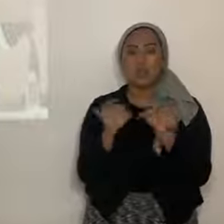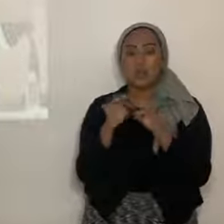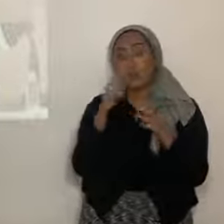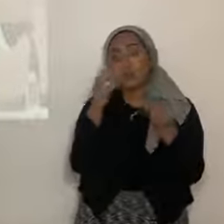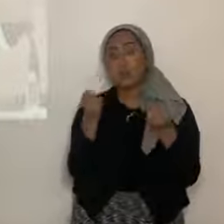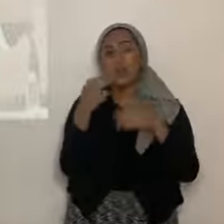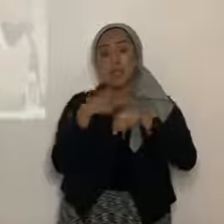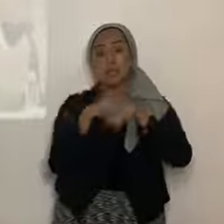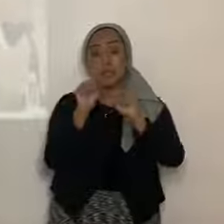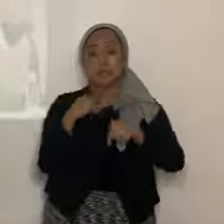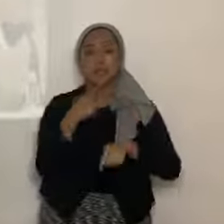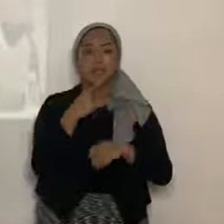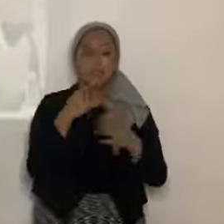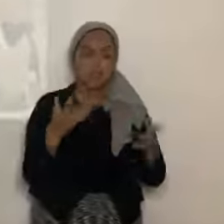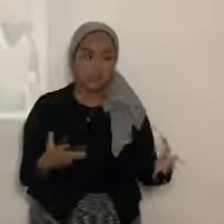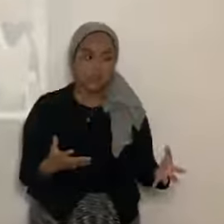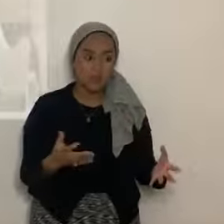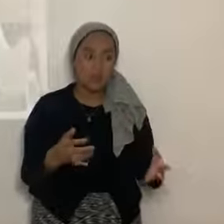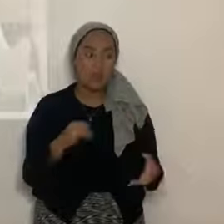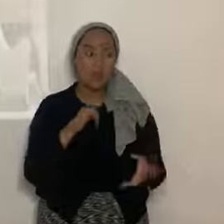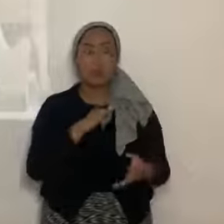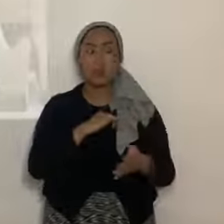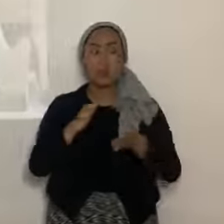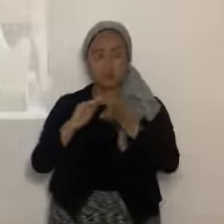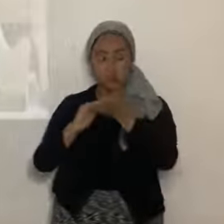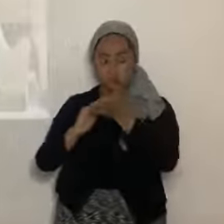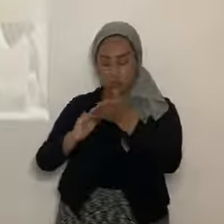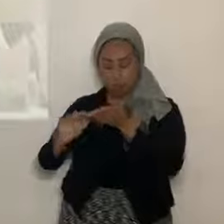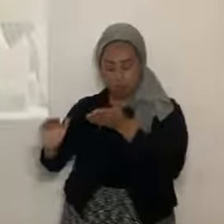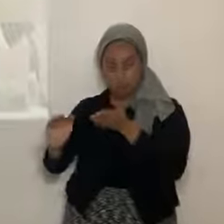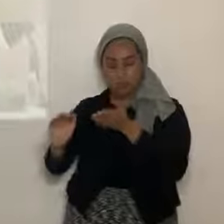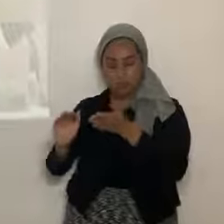decir, yo perdono, lo dudo, si